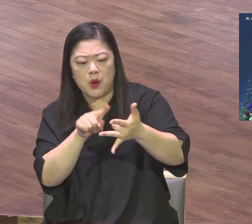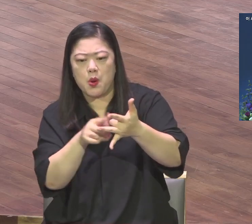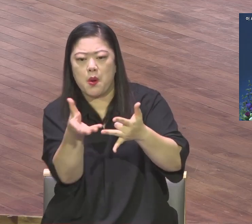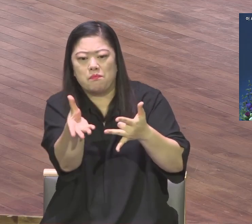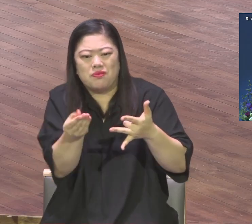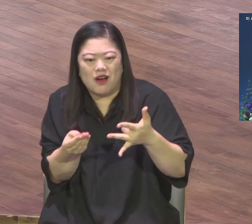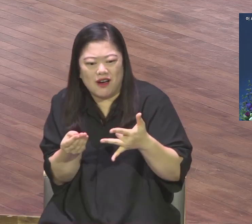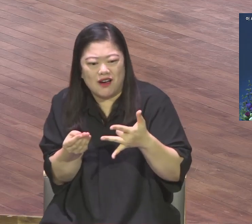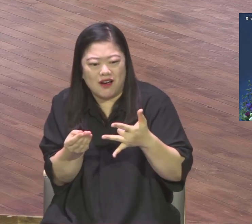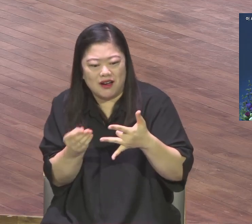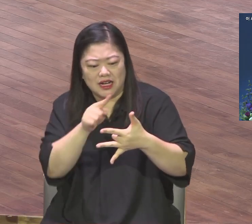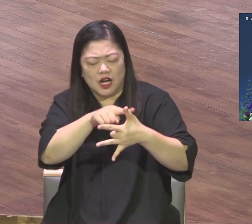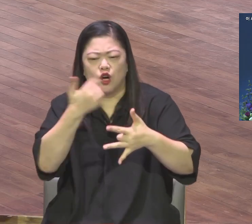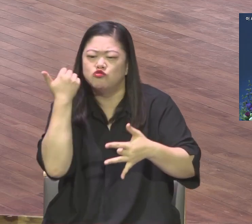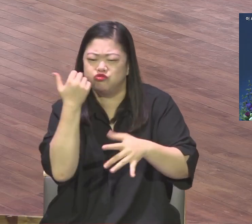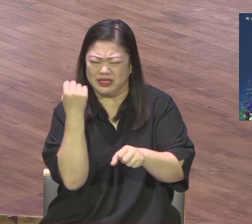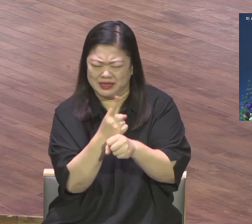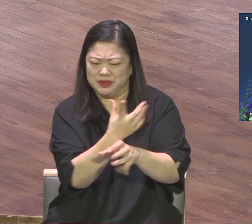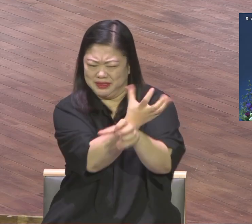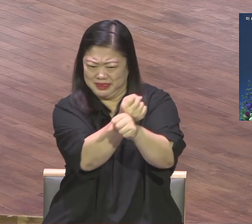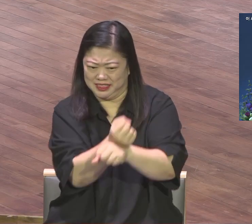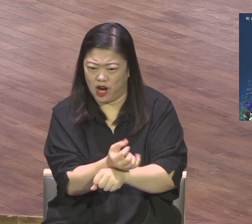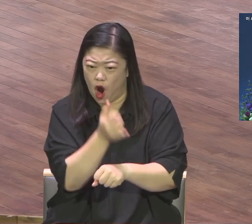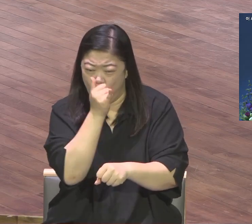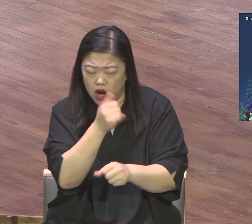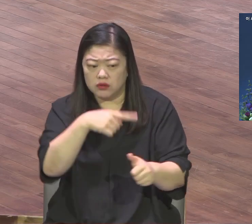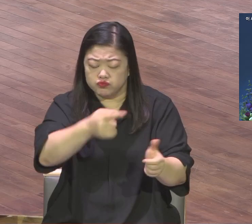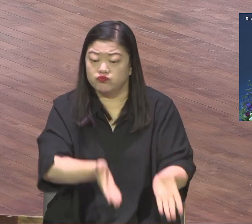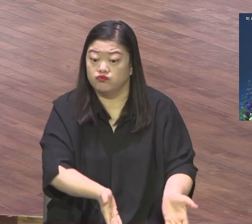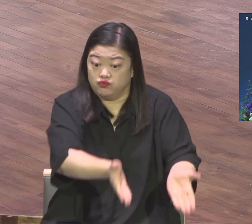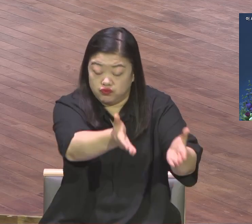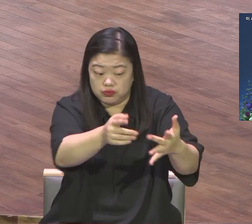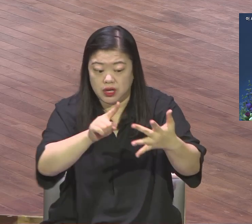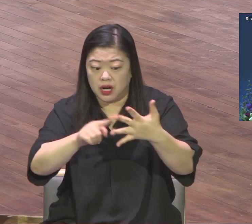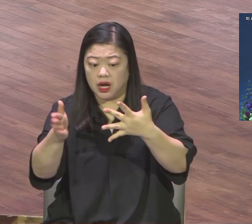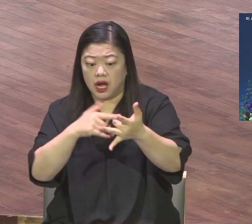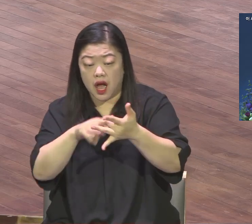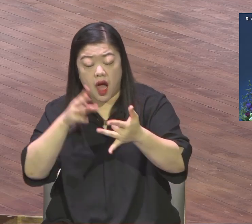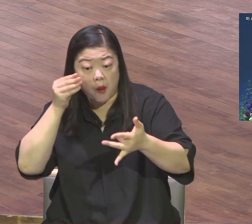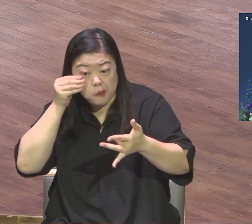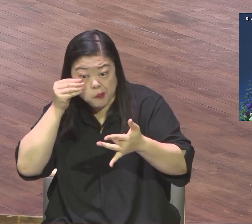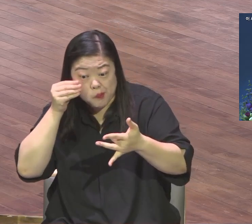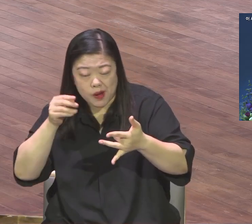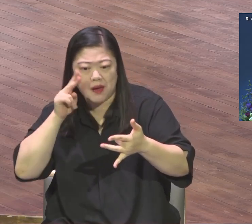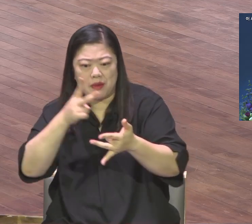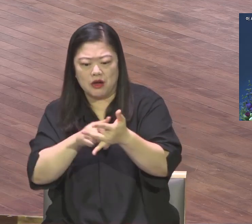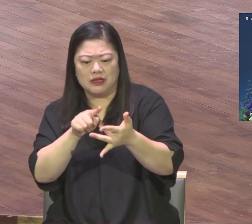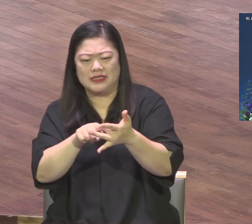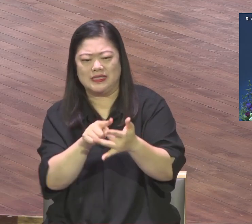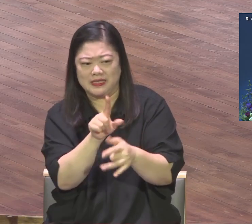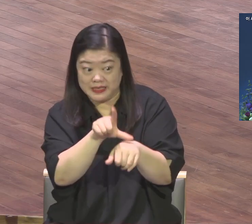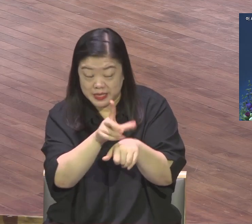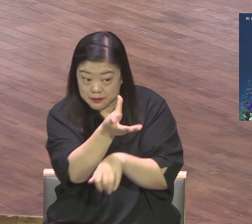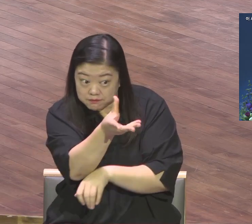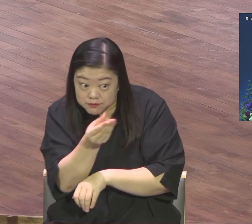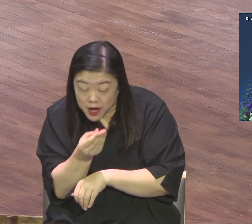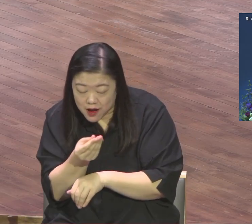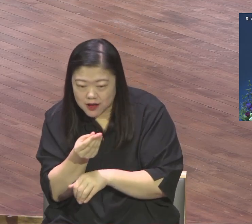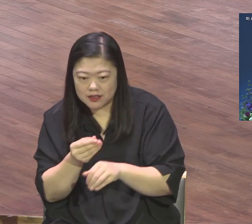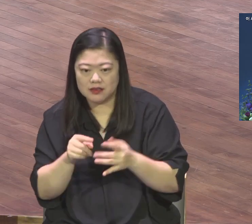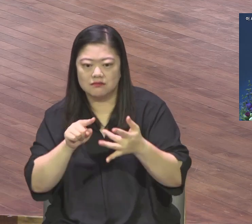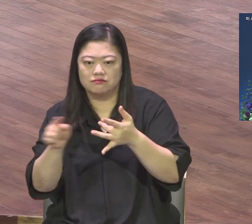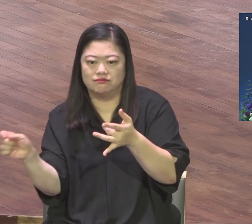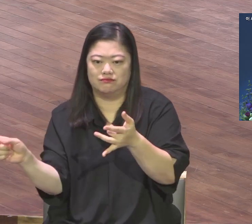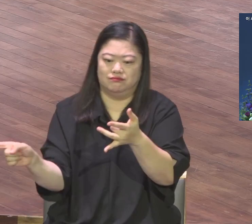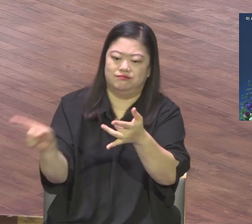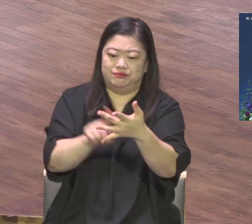어떻게 보면 사도 바울의 선교 사역의 절정기다. 그래 볼 수 있습니다.